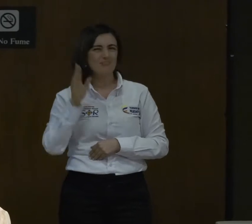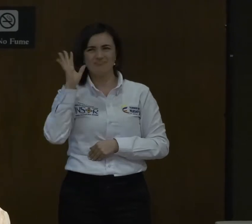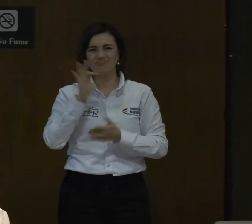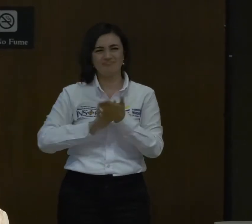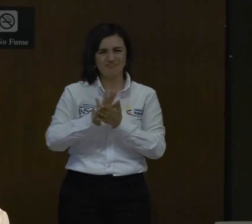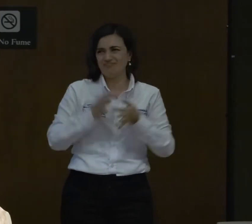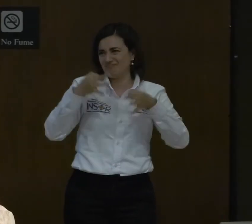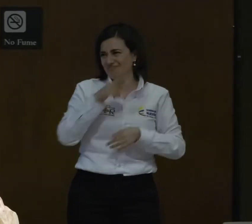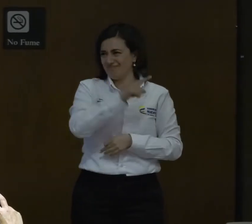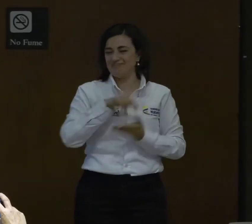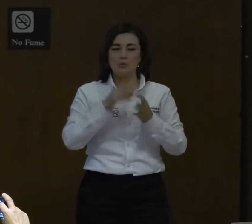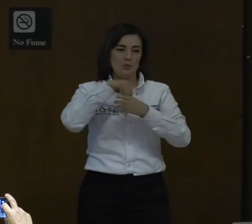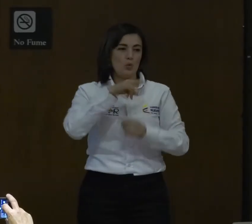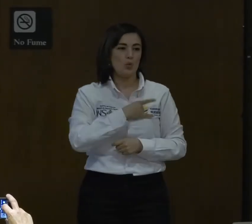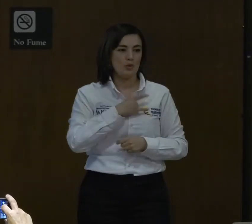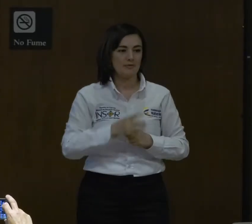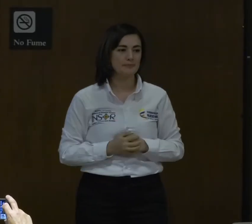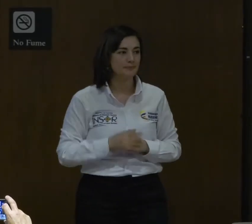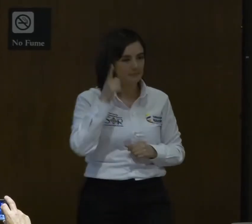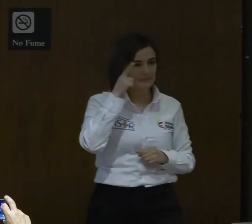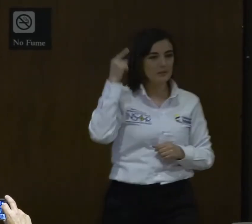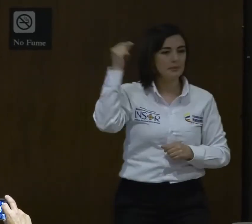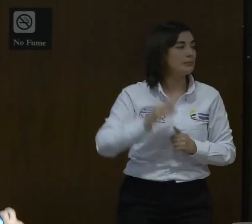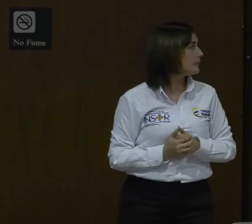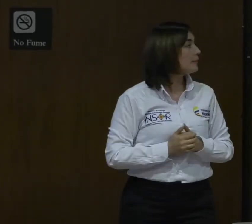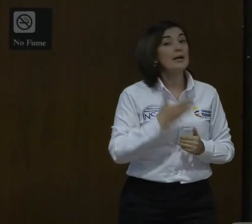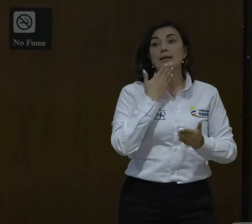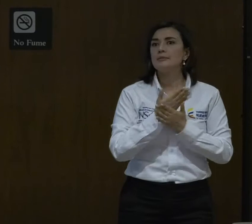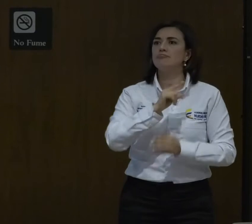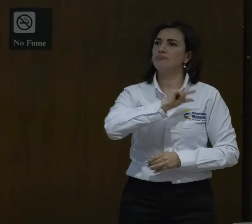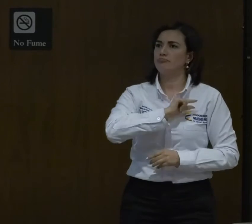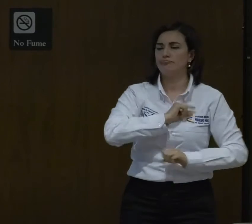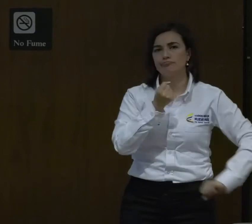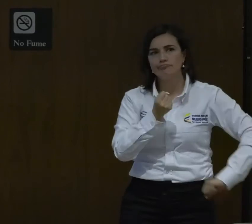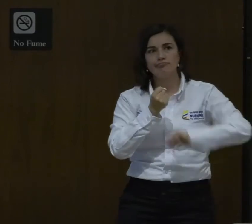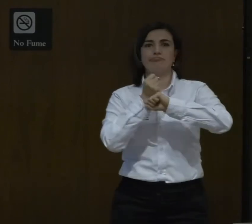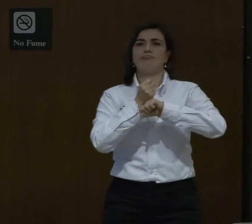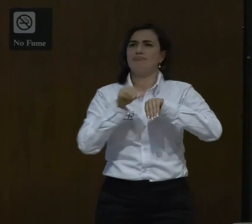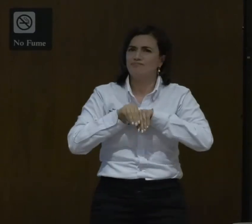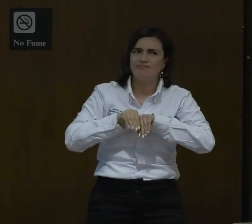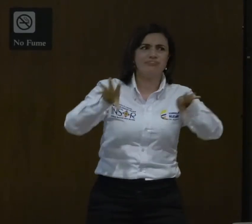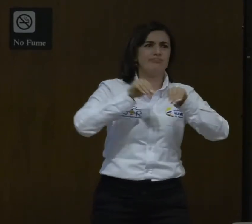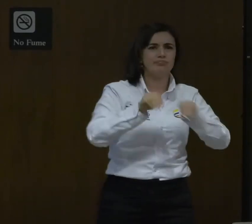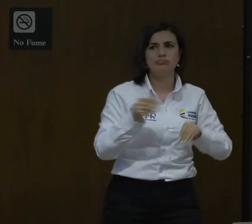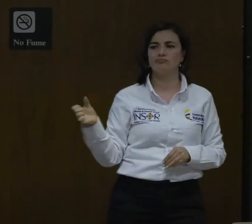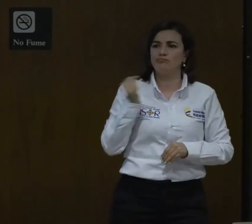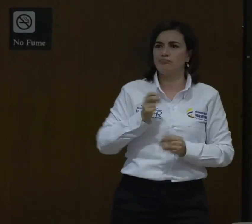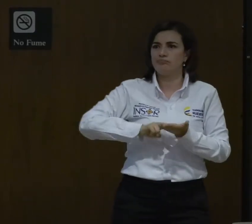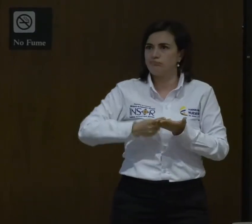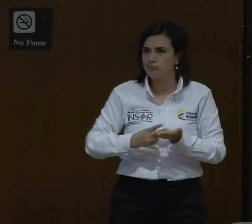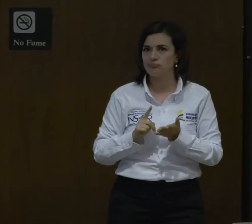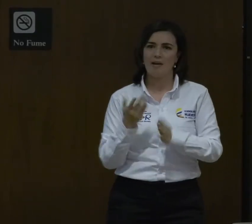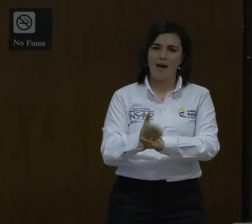cumple. Quiero agradecerle al INSOR el apoyo que nos ha prestado en la divulgación, en el servicio de interpretación,